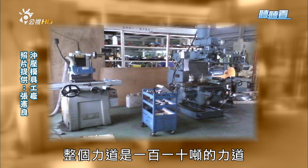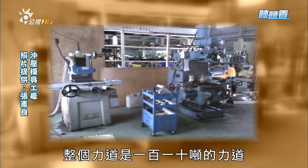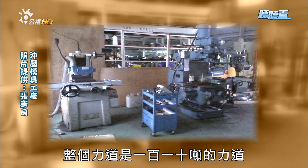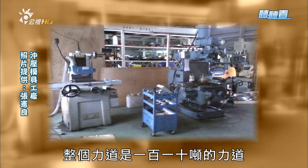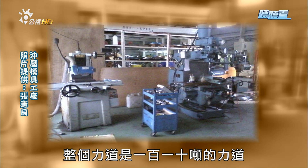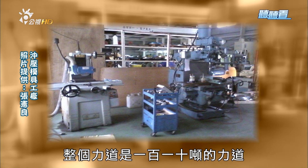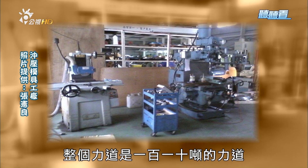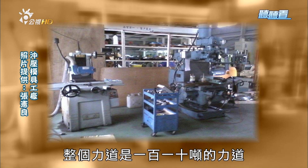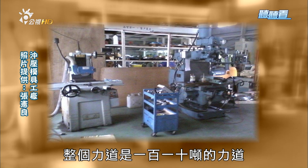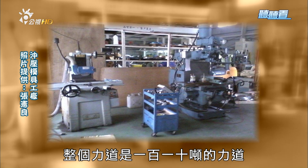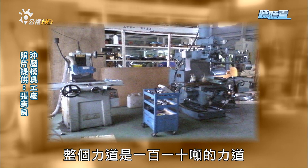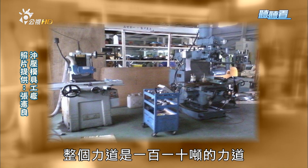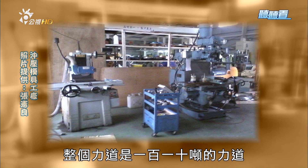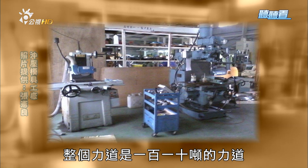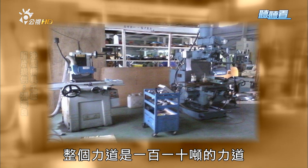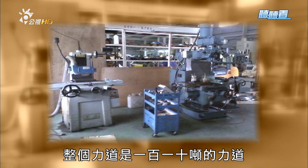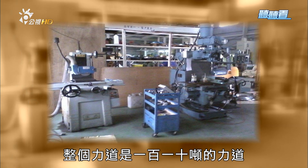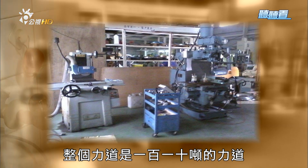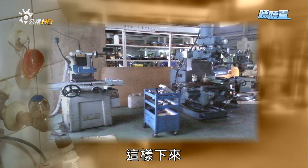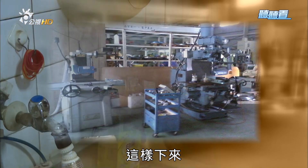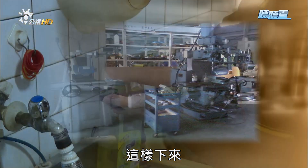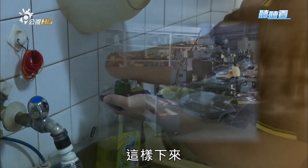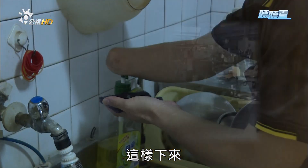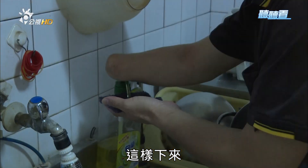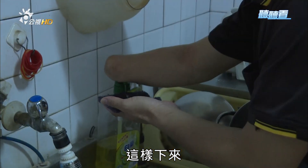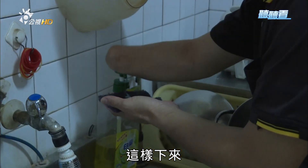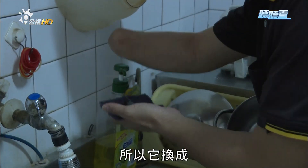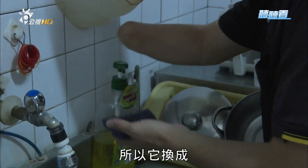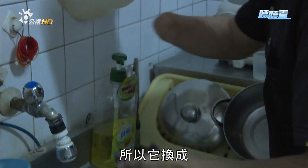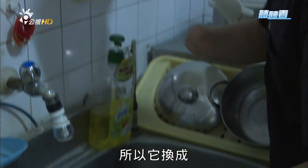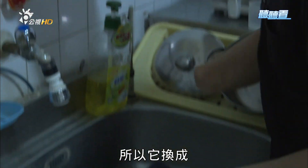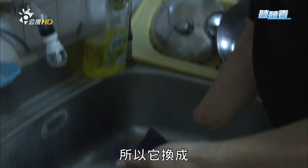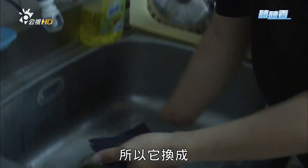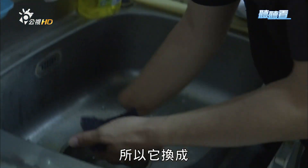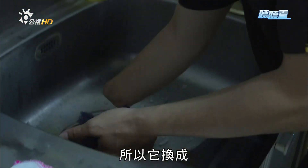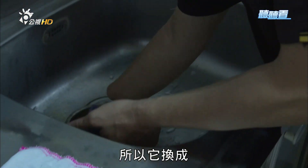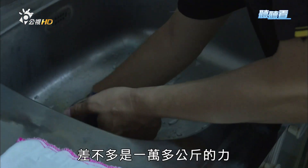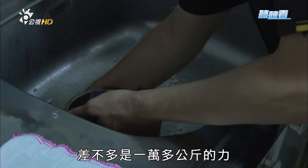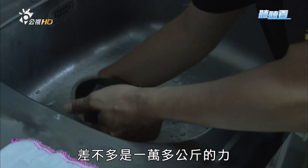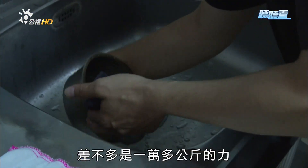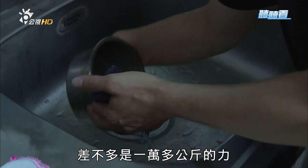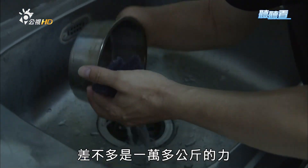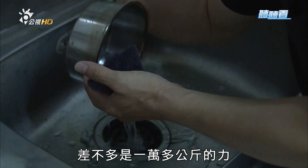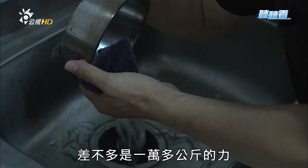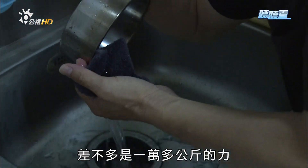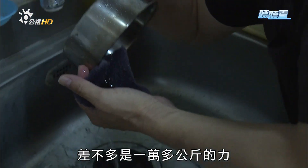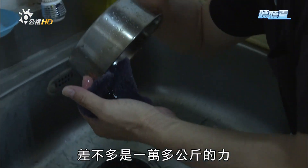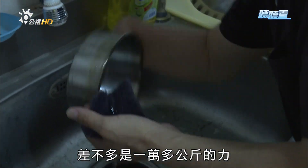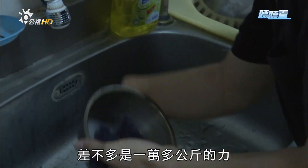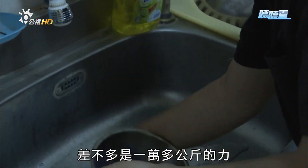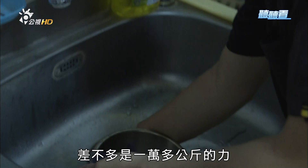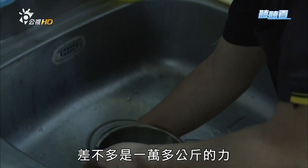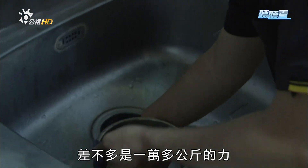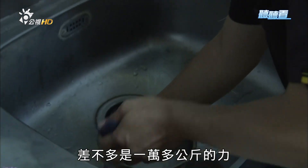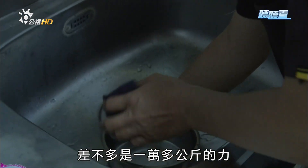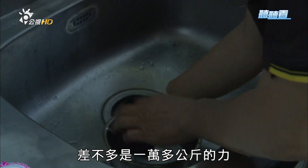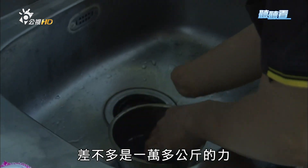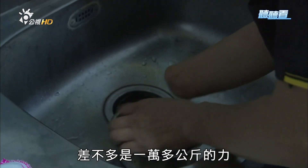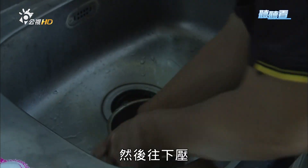整个力道是110吨的力道，这样下来，所以它换成差不多是10000多公斤的力，然